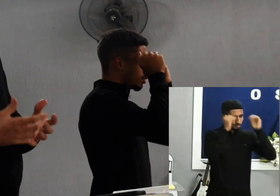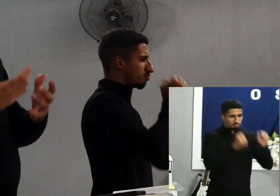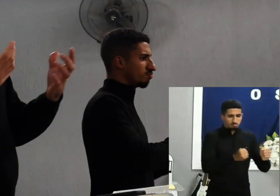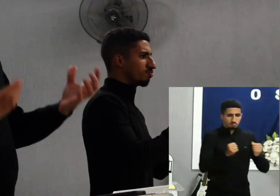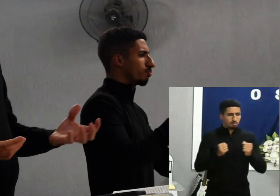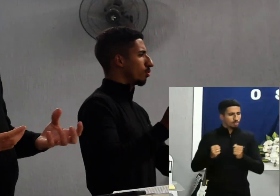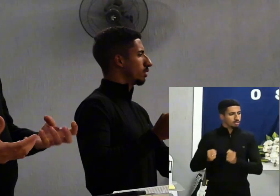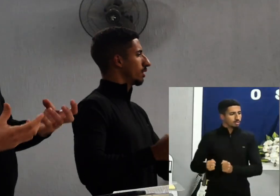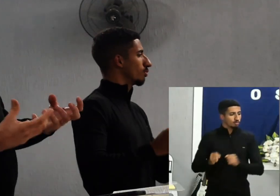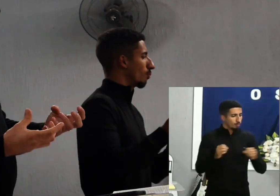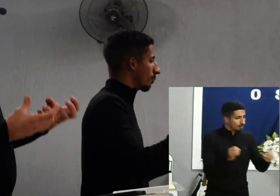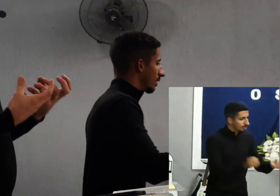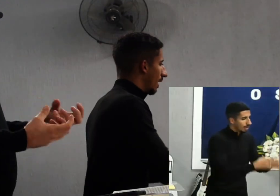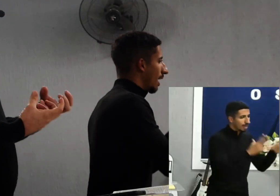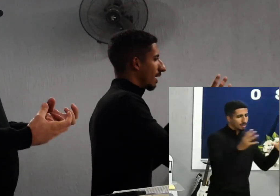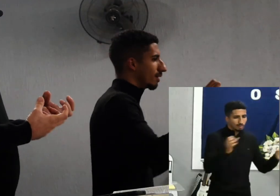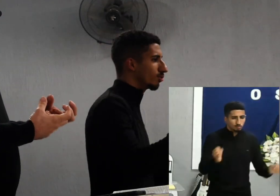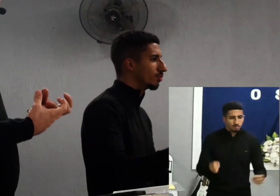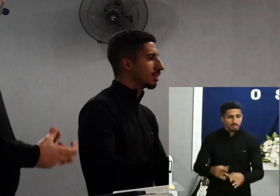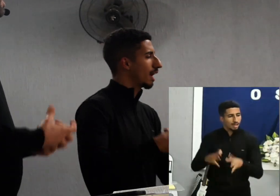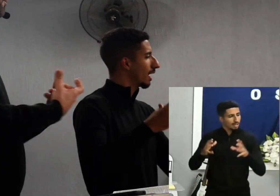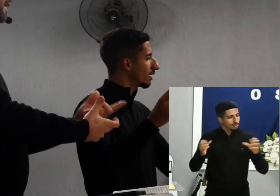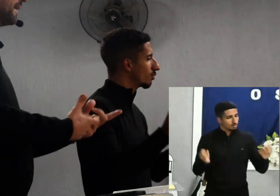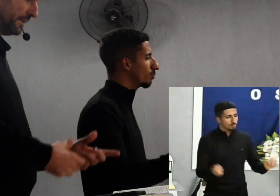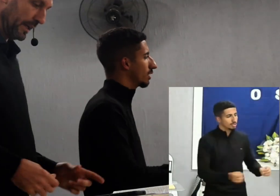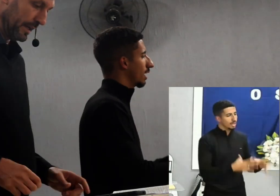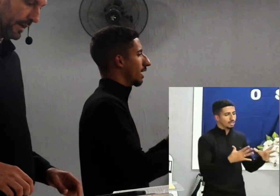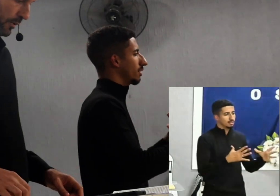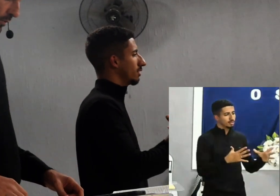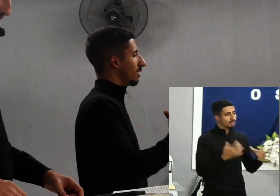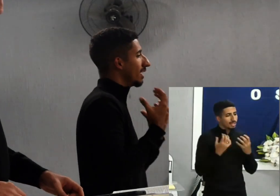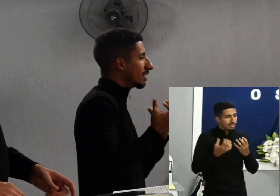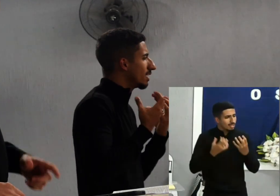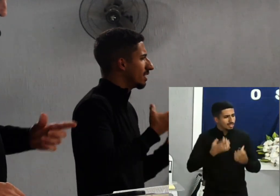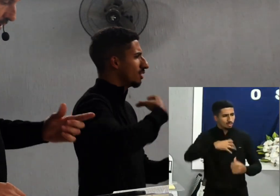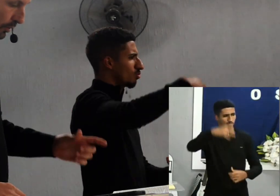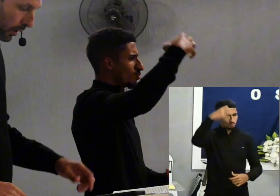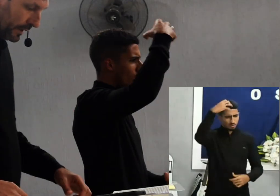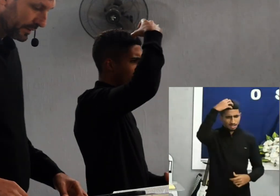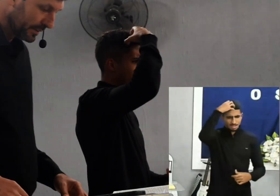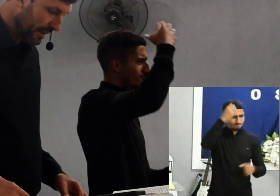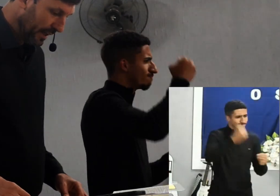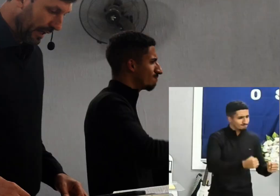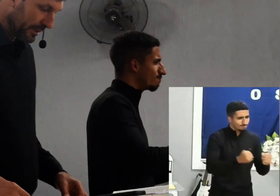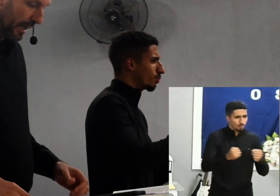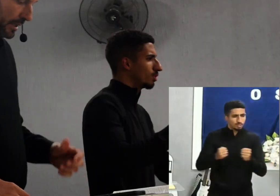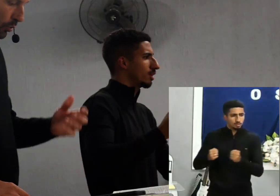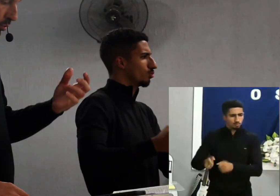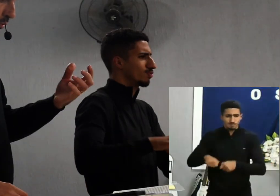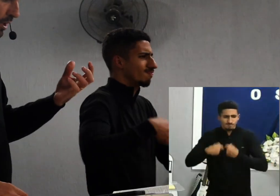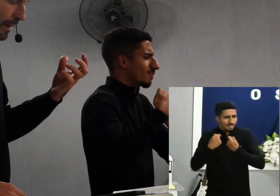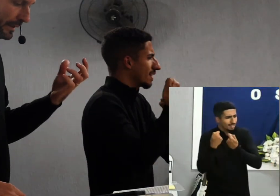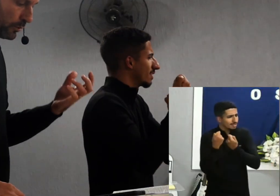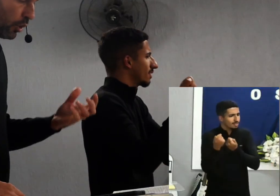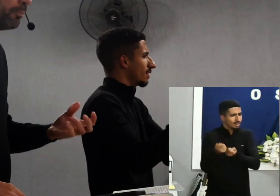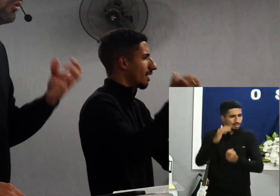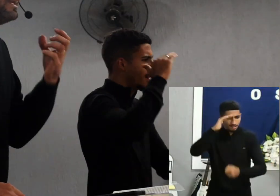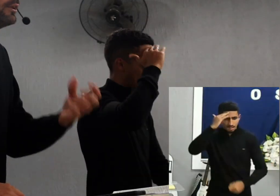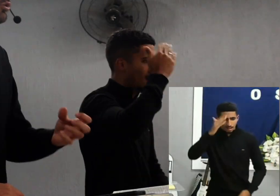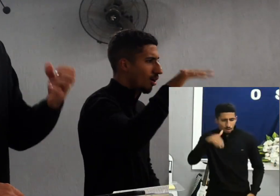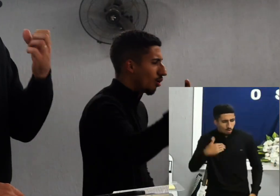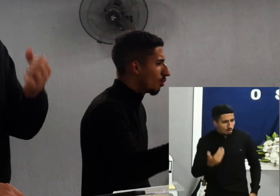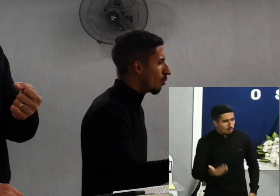E o rei Davi foi um rei que trouxe muita honra para Israel com as suas vitórias. Eles queriam um